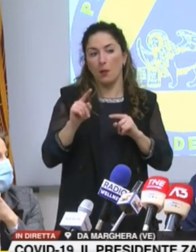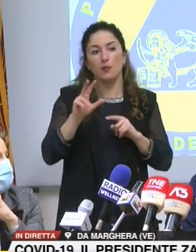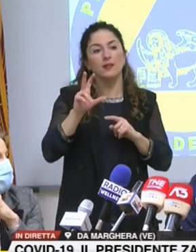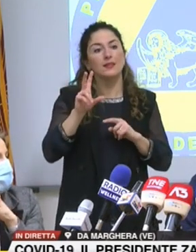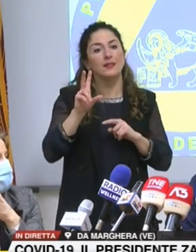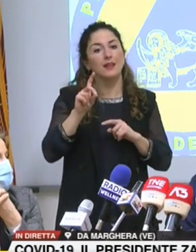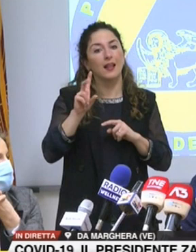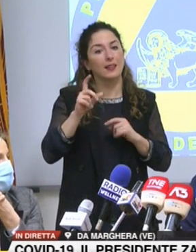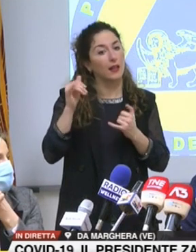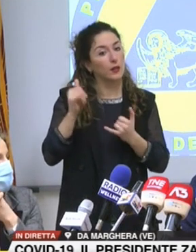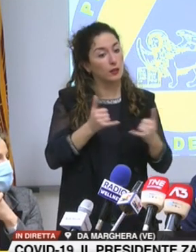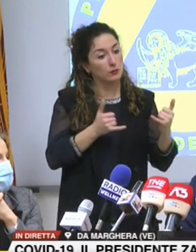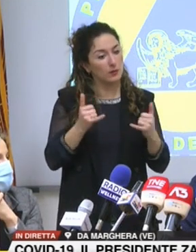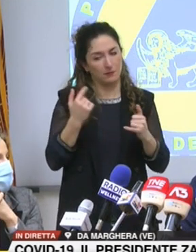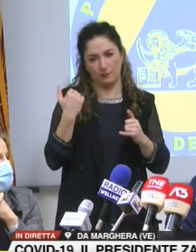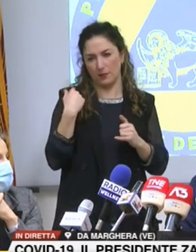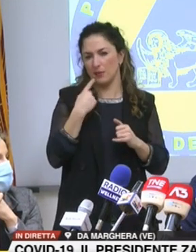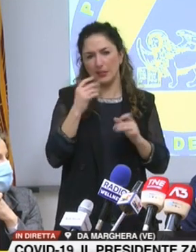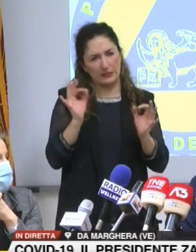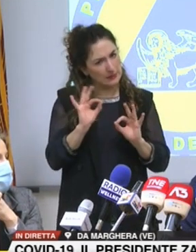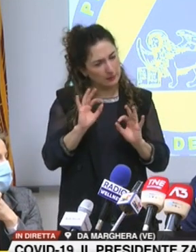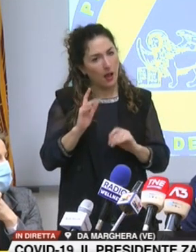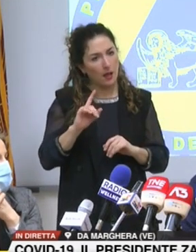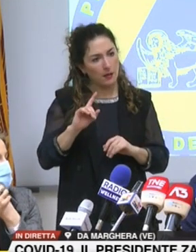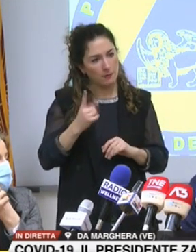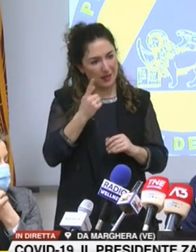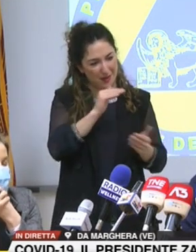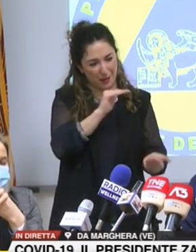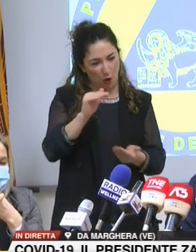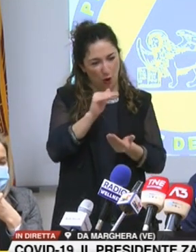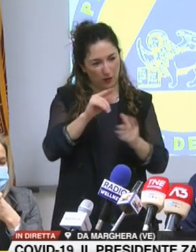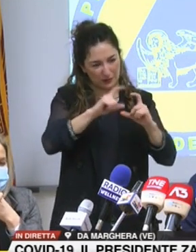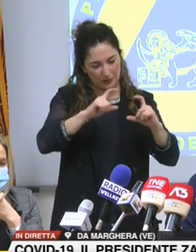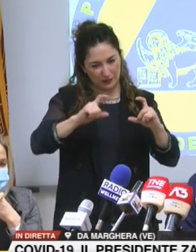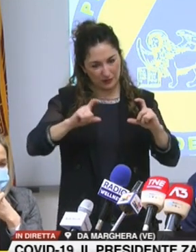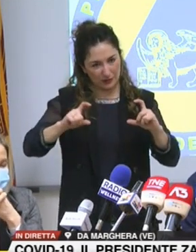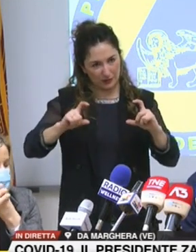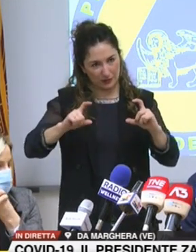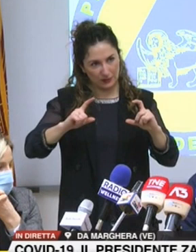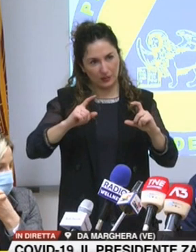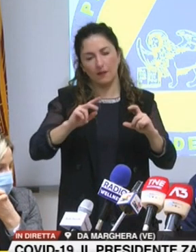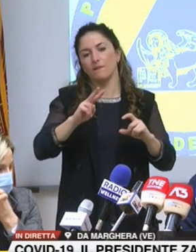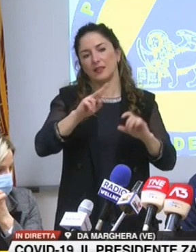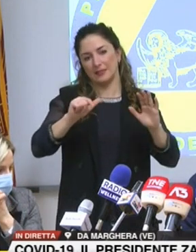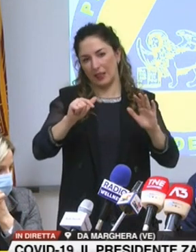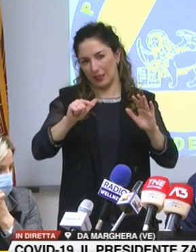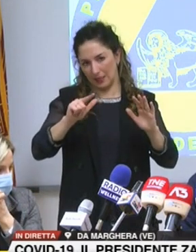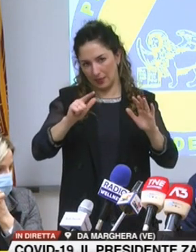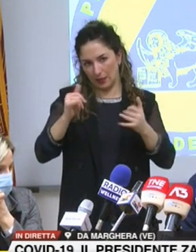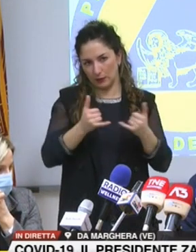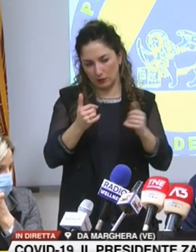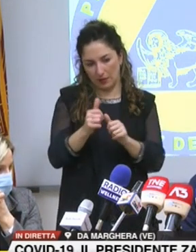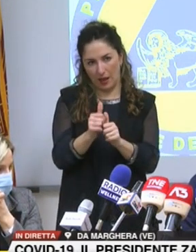30 dicembre, non l'ho detto prima, ma noi le prime dosi della fornitura ordinaria, a parte l'anticipo del 27, sono arrivate il